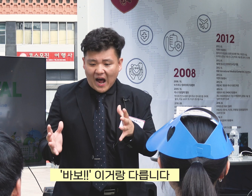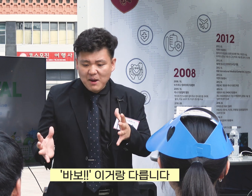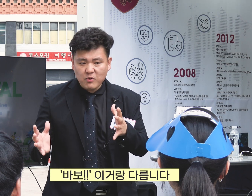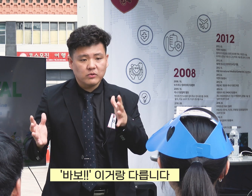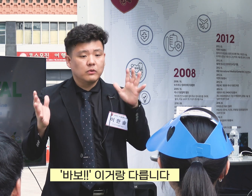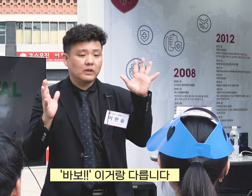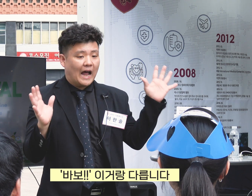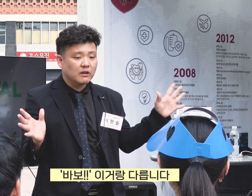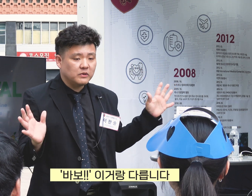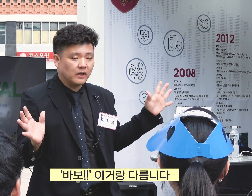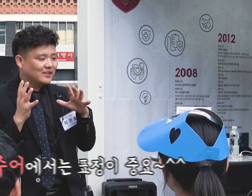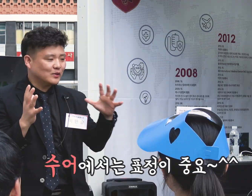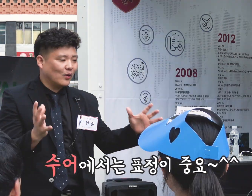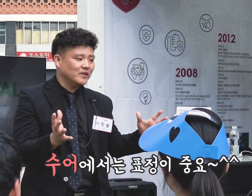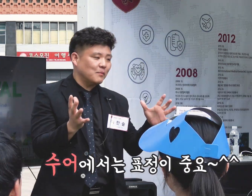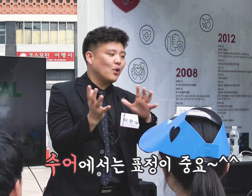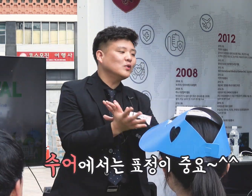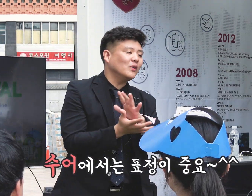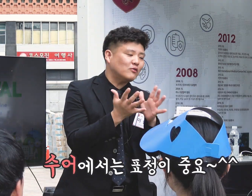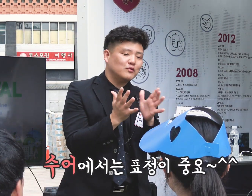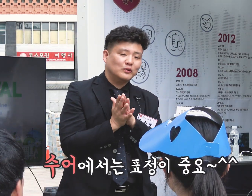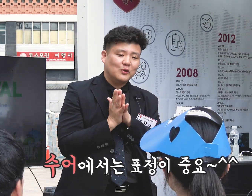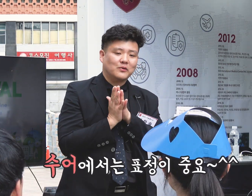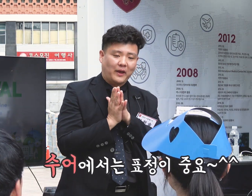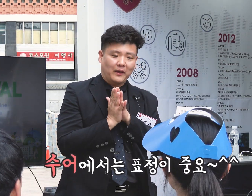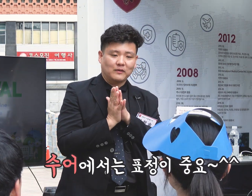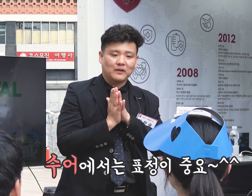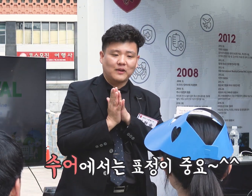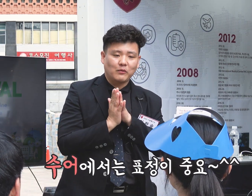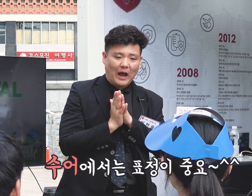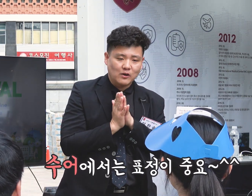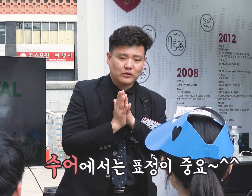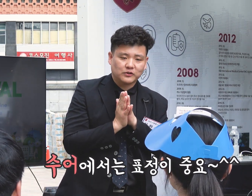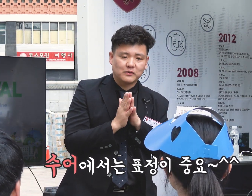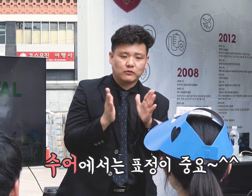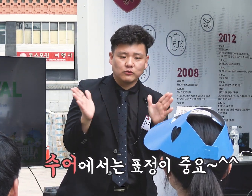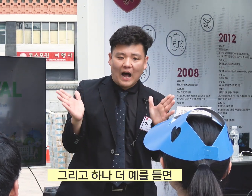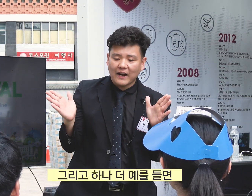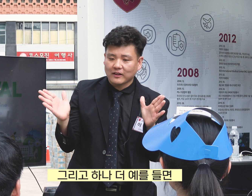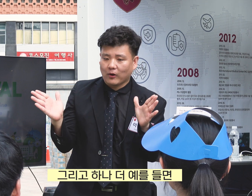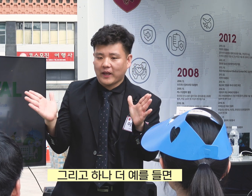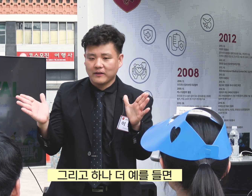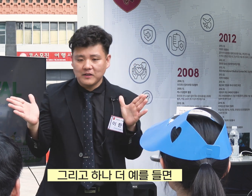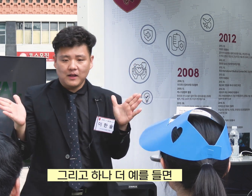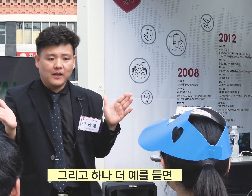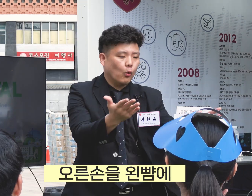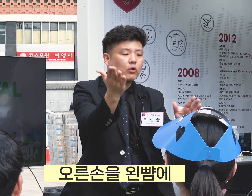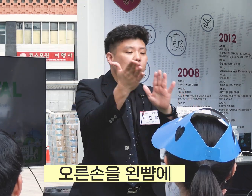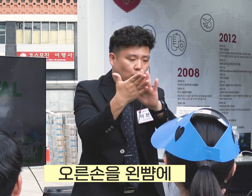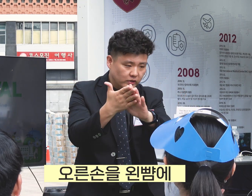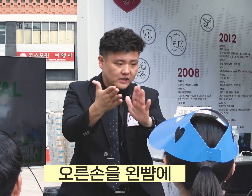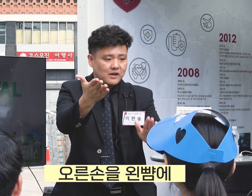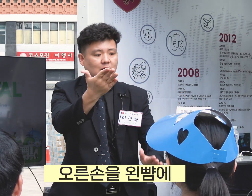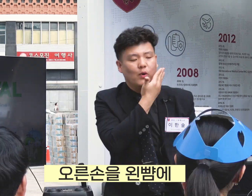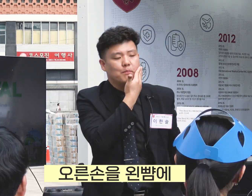바보 이거랑 다릅니다. 그래서 저는 이제 표정의 중요성에 때문에 알려드렸습니다. 그리고 하나 더, 얘는 오른손을